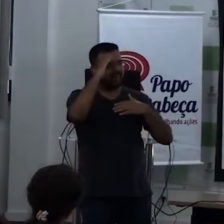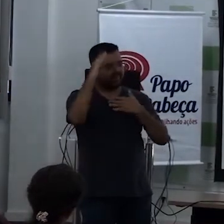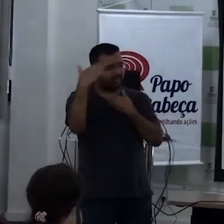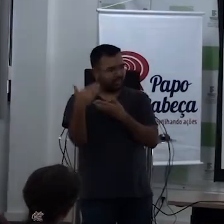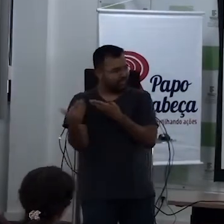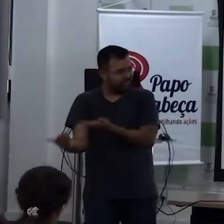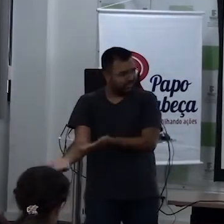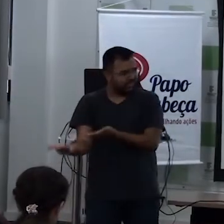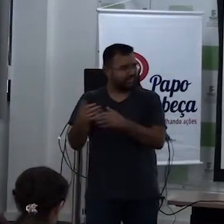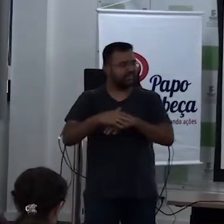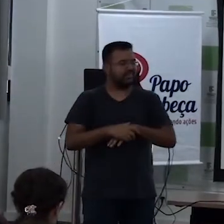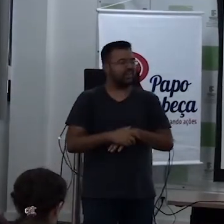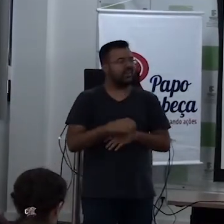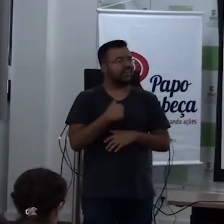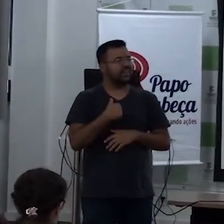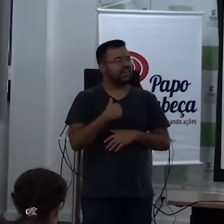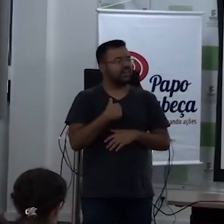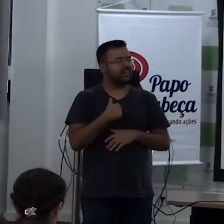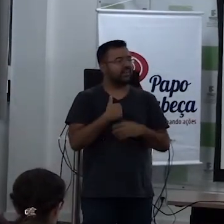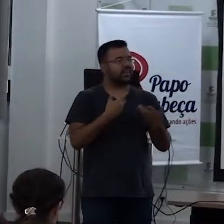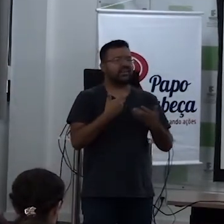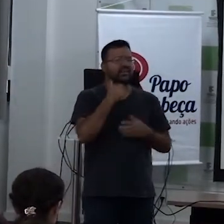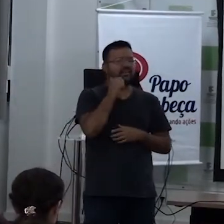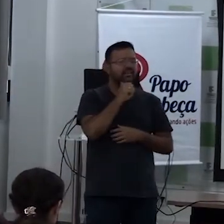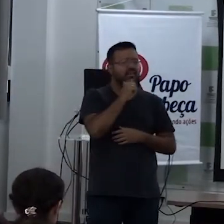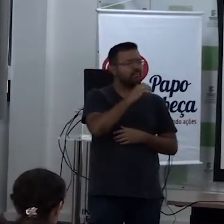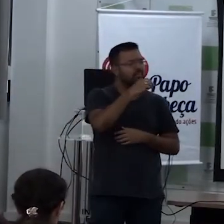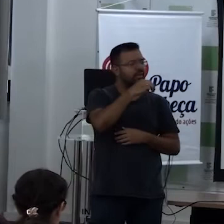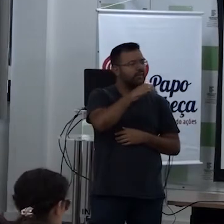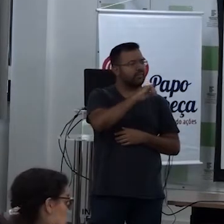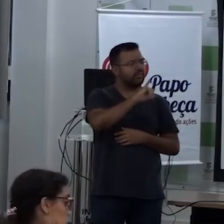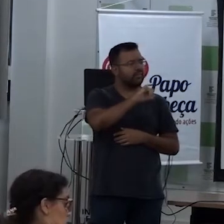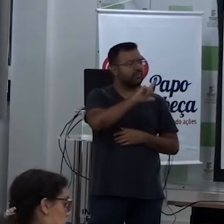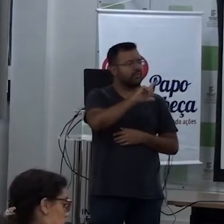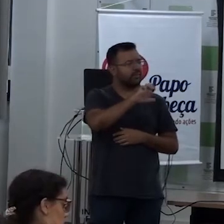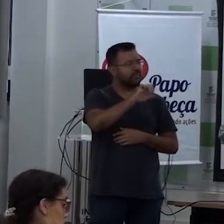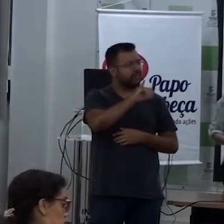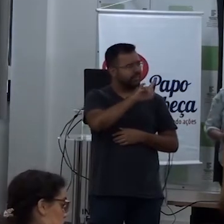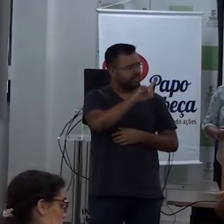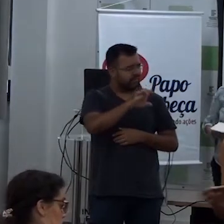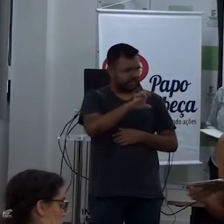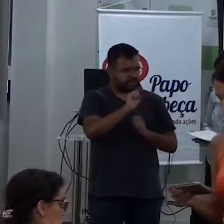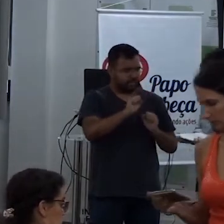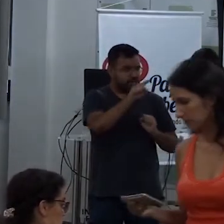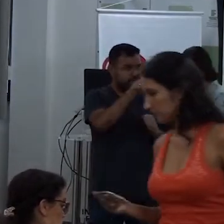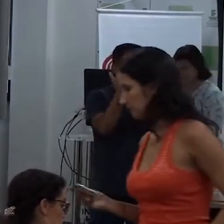homenageadas. Aí eu gostaria de dar a Milene. Milene, está aí? Vai ser você, Carol.